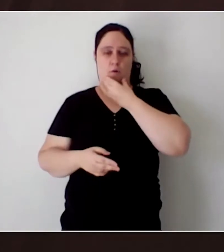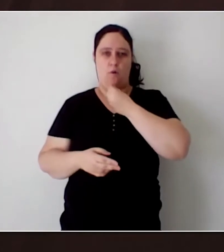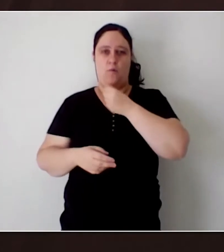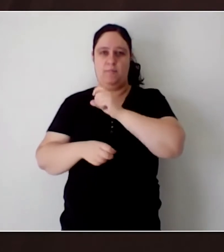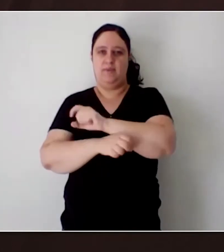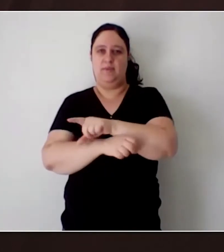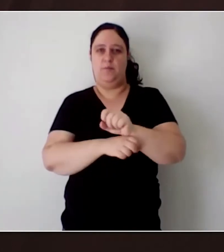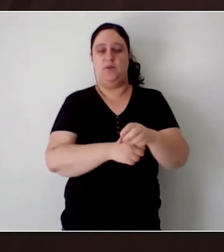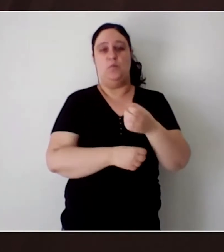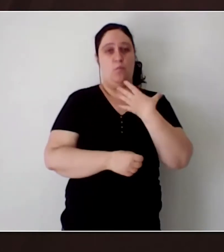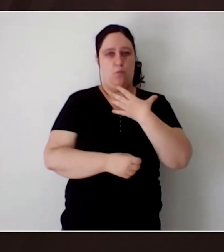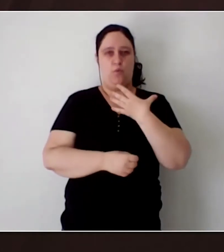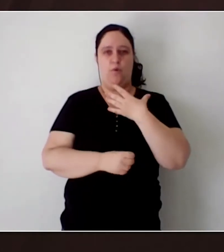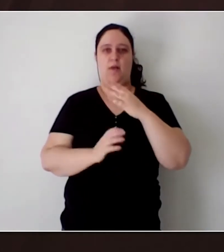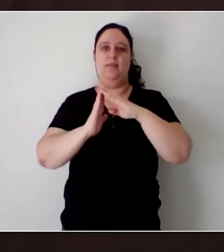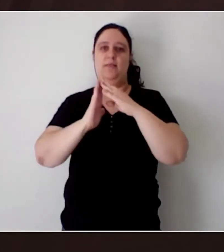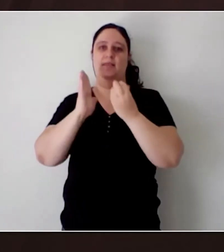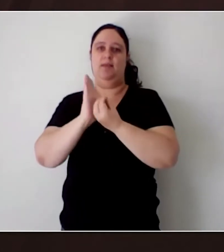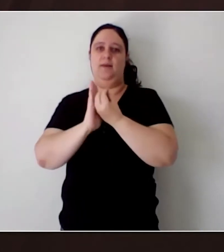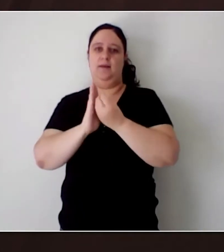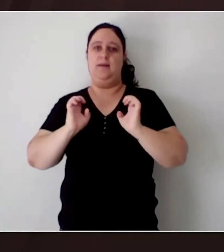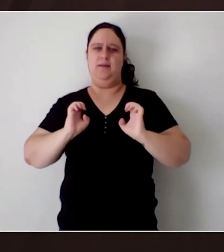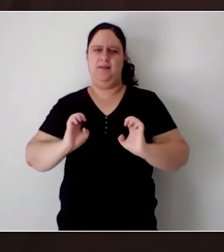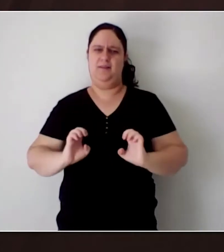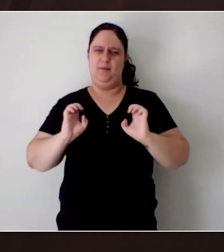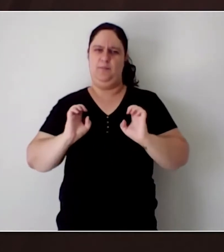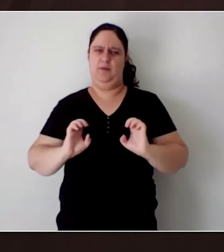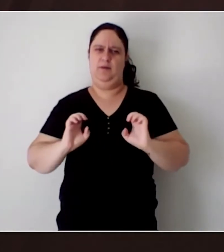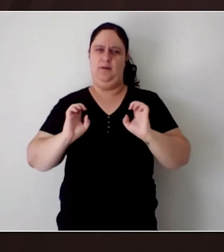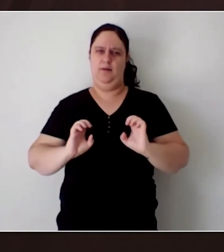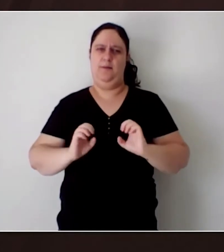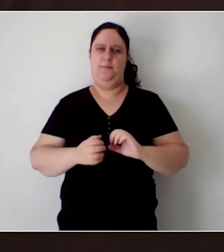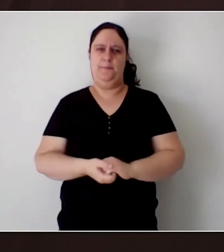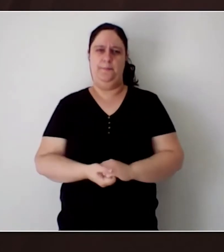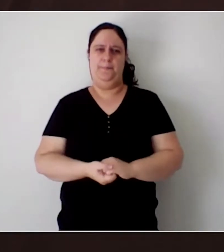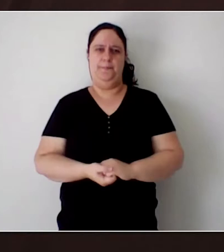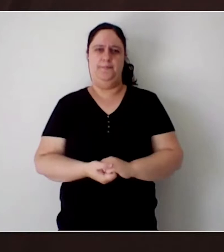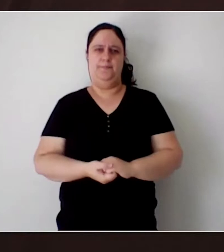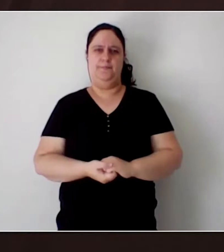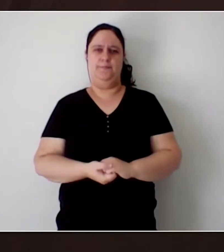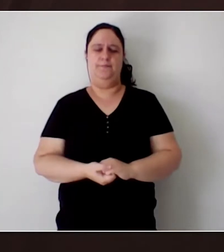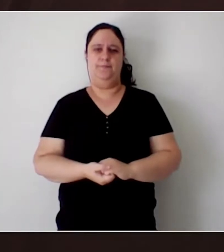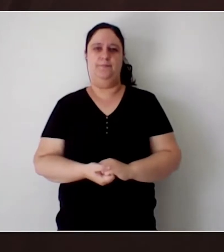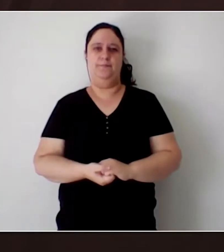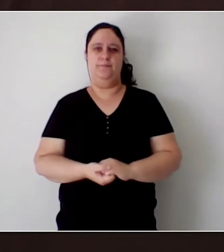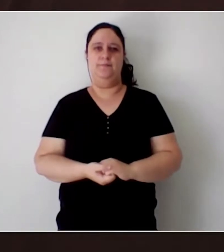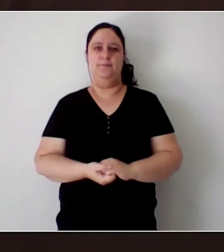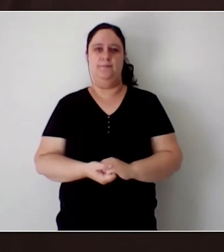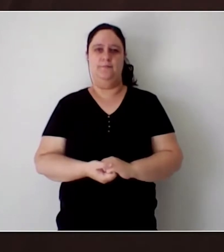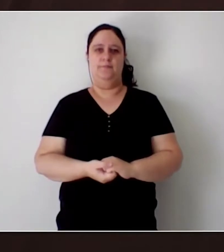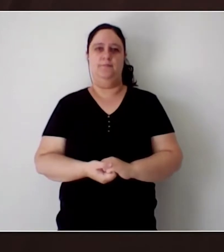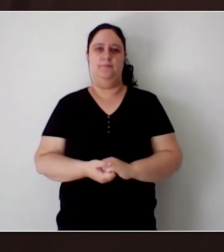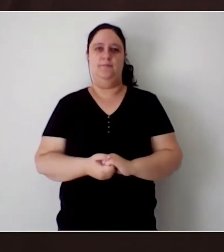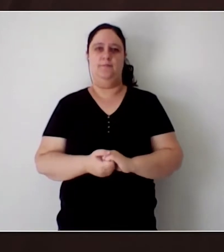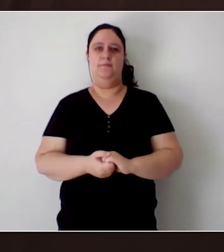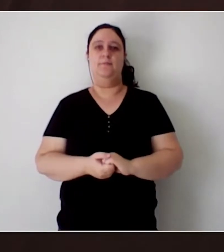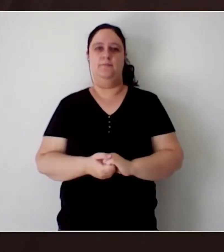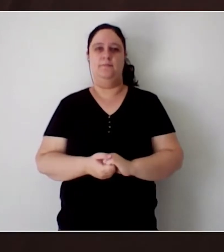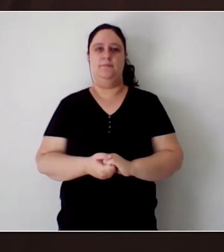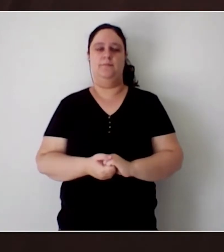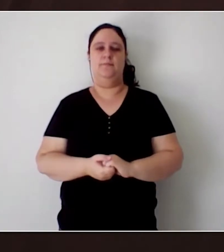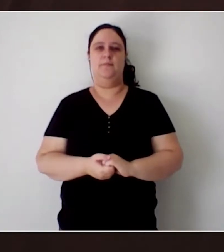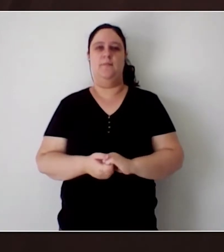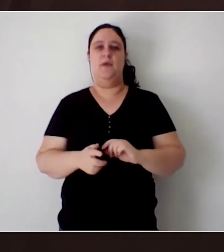e semeou, e a igreja continua esse trabalho. Mas aconteceu uma coisa, versículo 25.